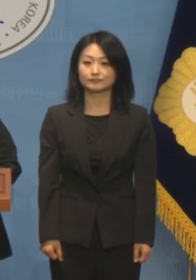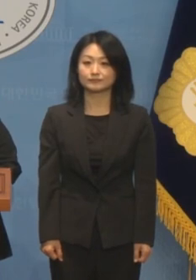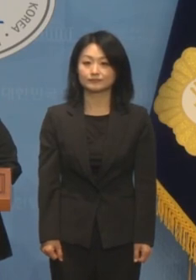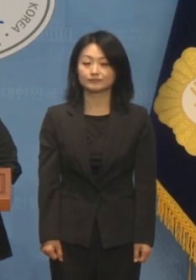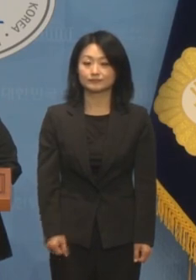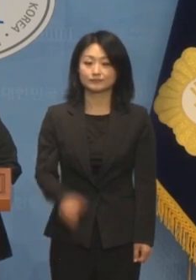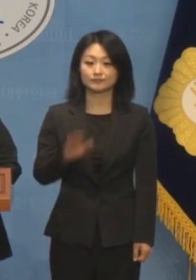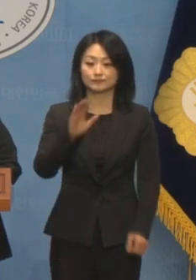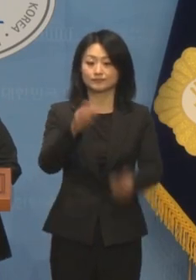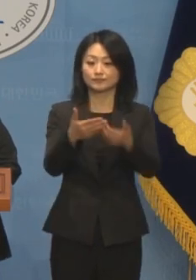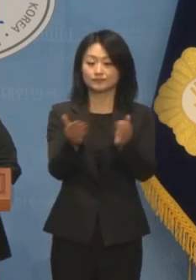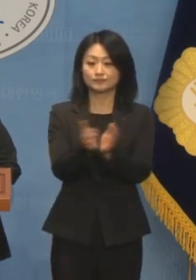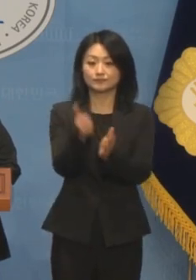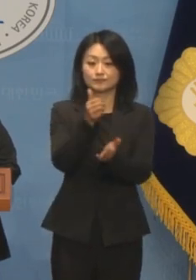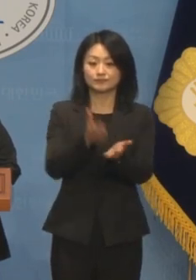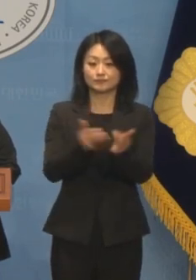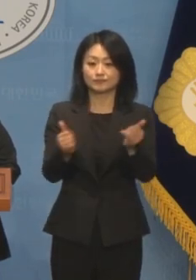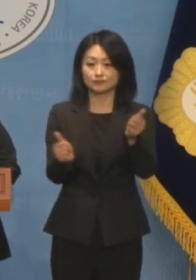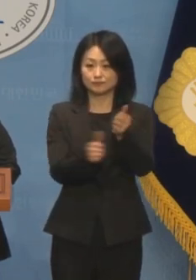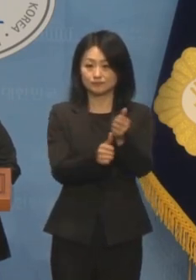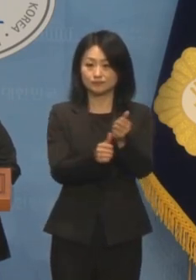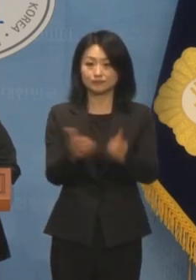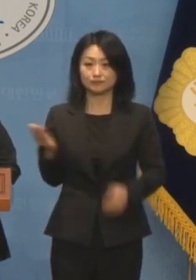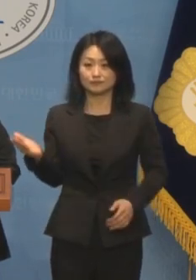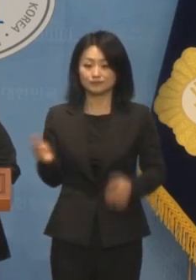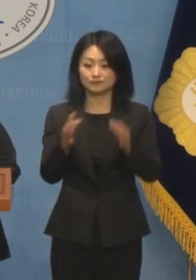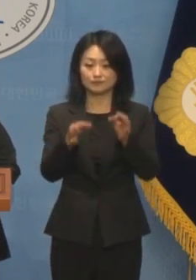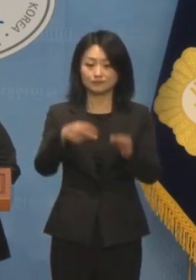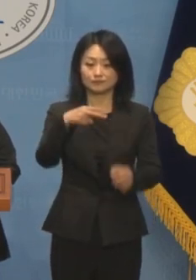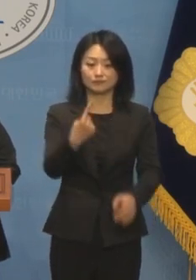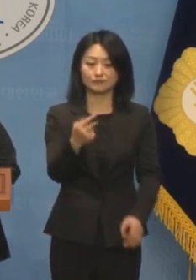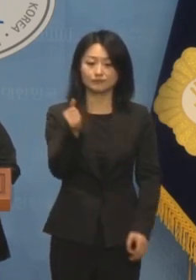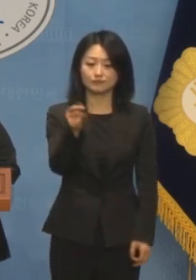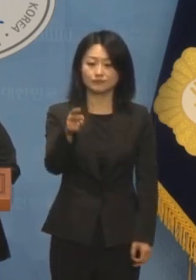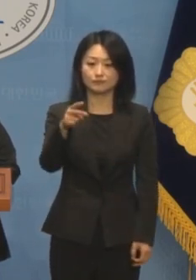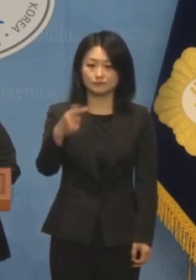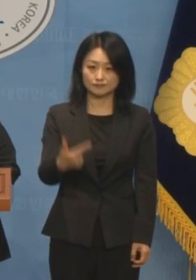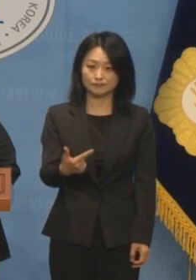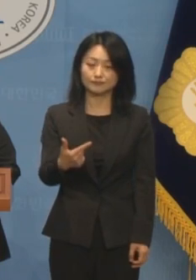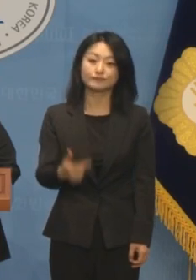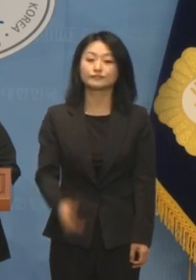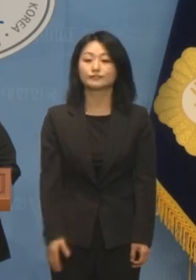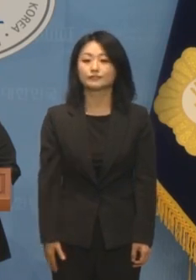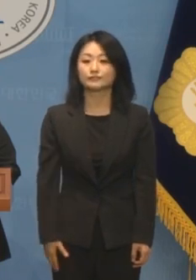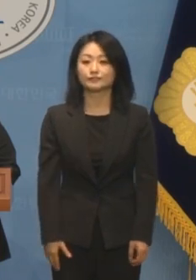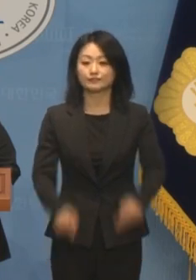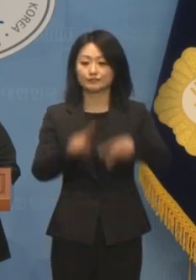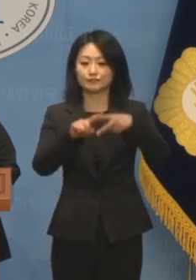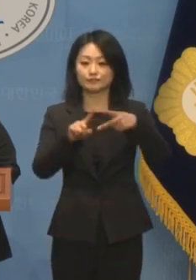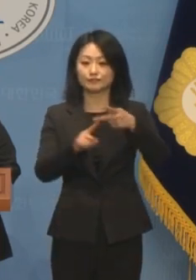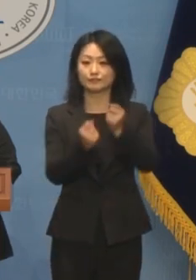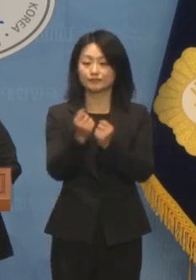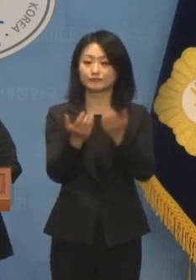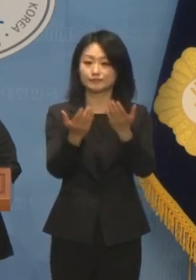네, 진보당 부대변인 김도연입니다. 오전 브리핑 시작하겠습니다. 총 2건입니다.